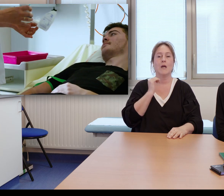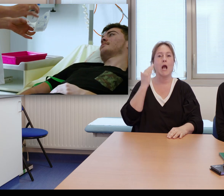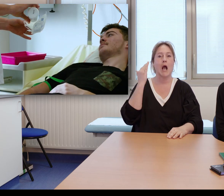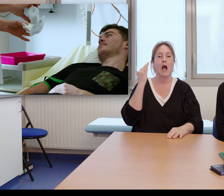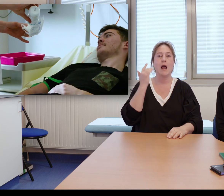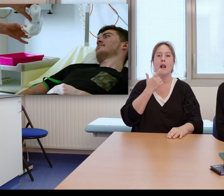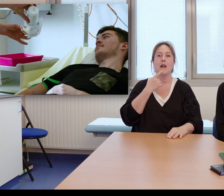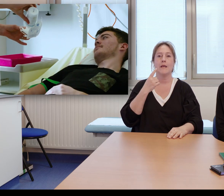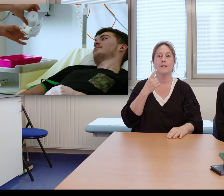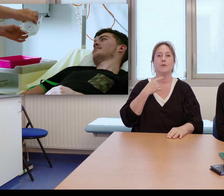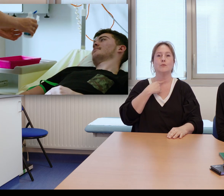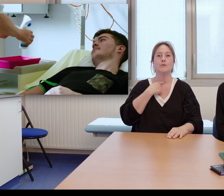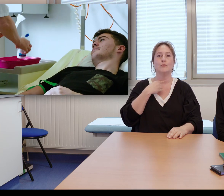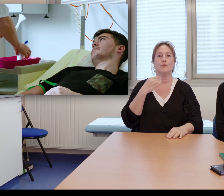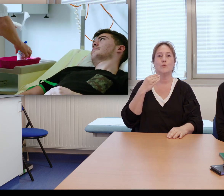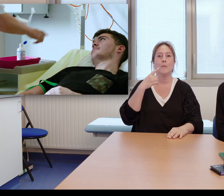à l'aide d'une piqûre